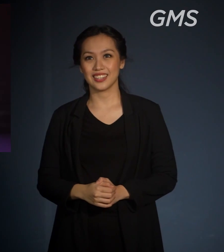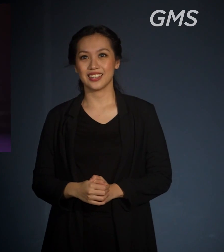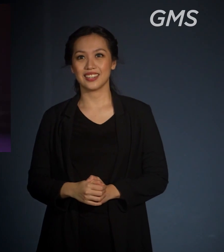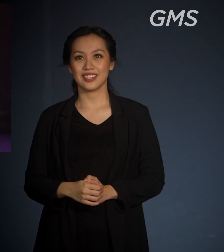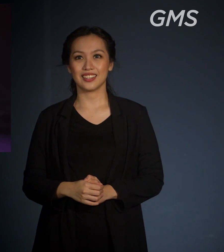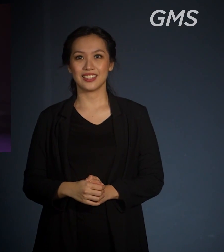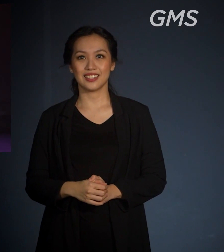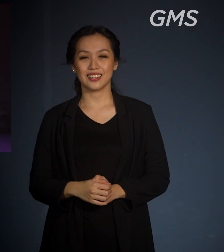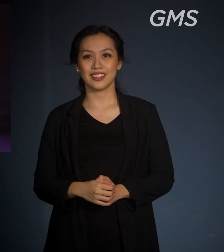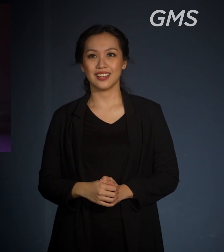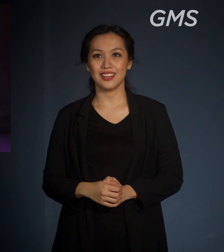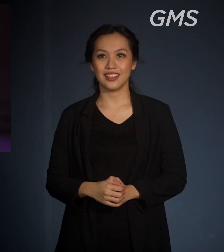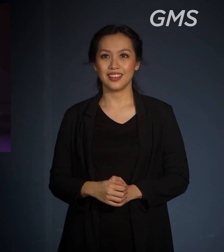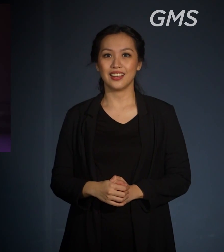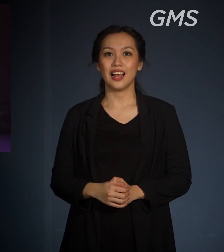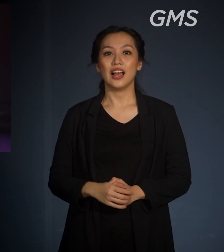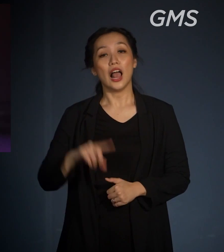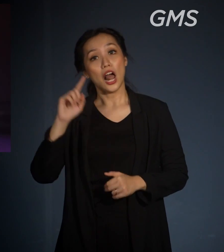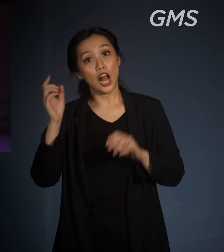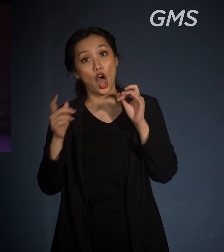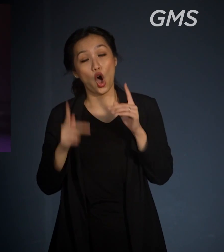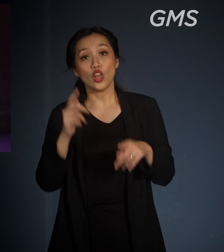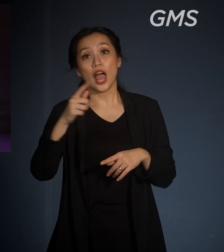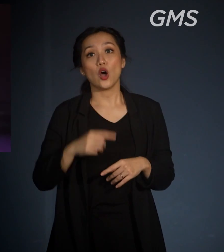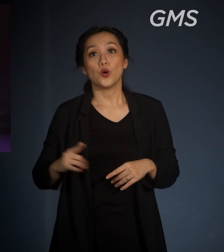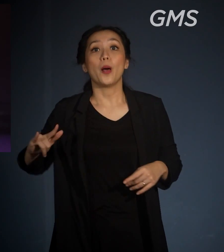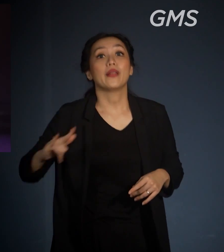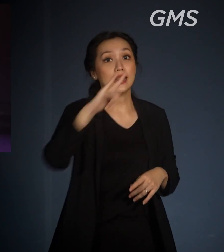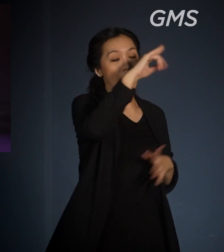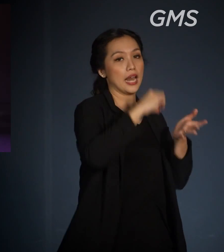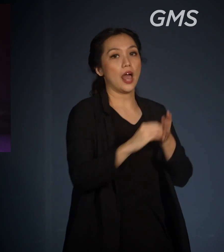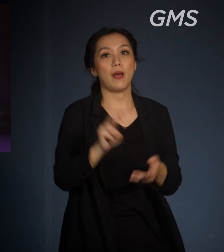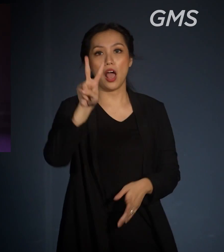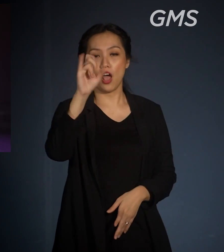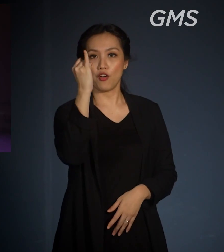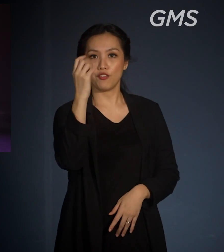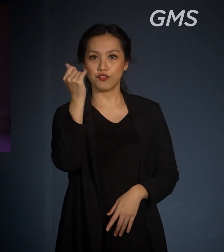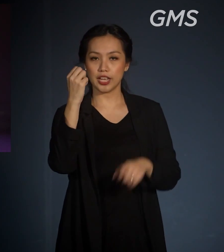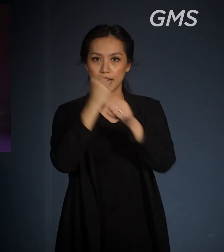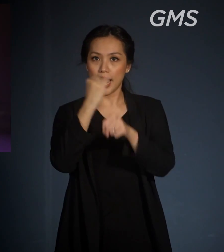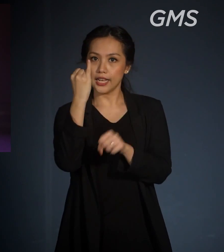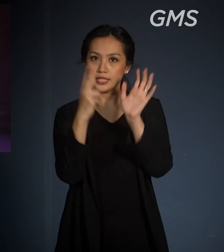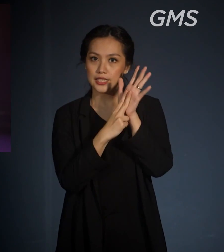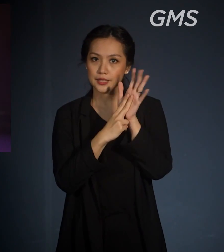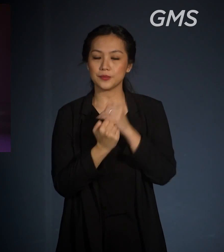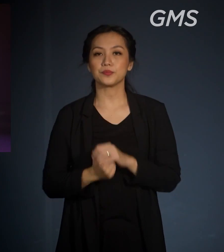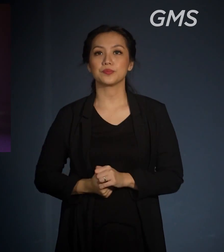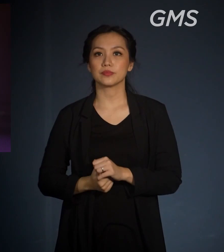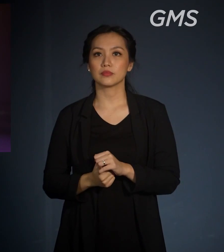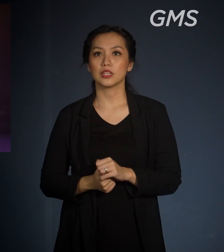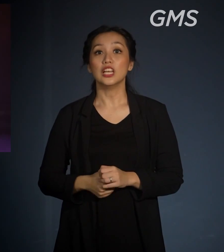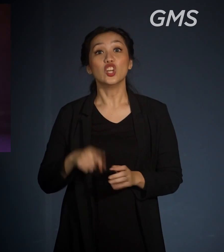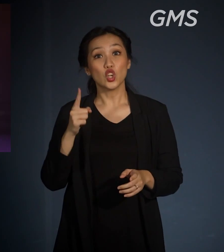Virgin Airways di Inggris, saudara, itu muncul gara-gara, saudara, satu kali ada seseorang yang